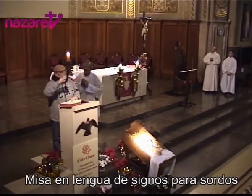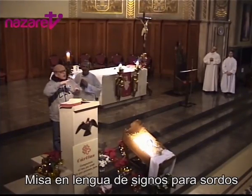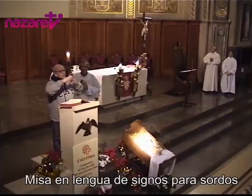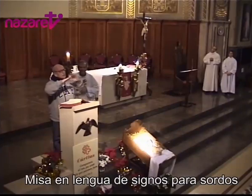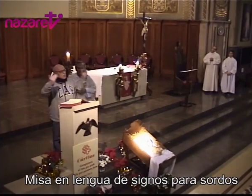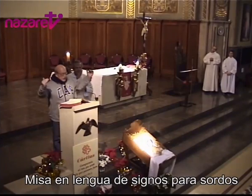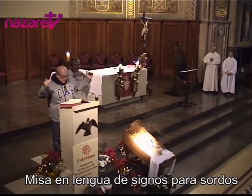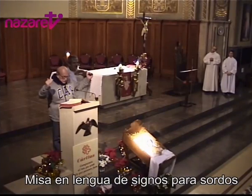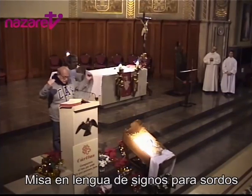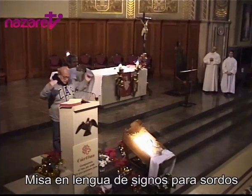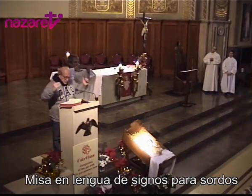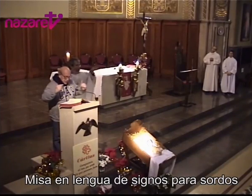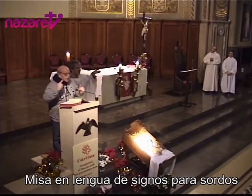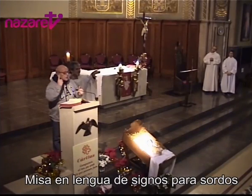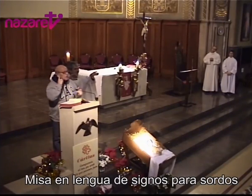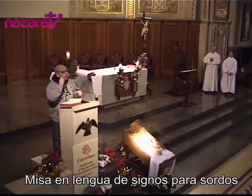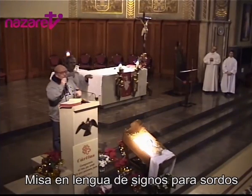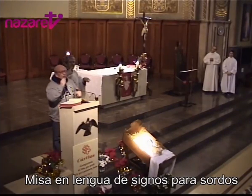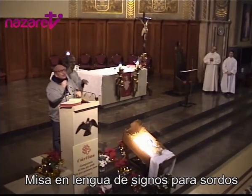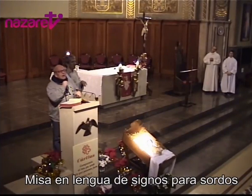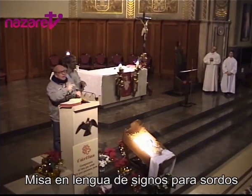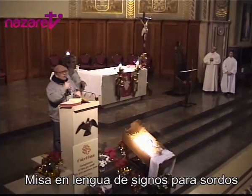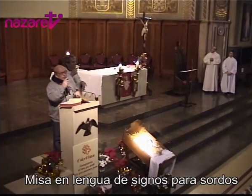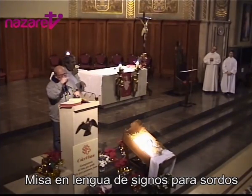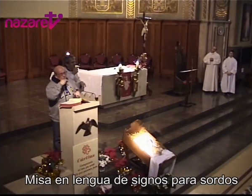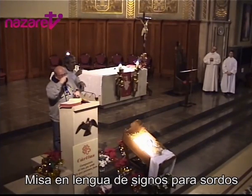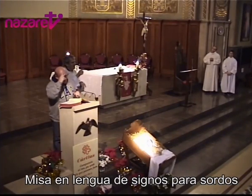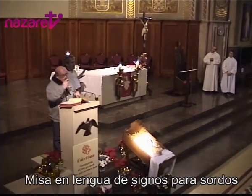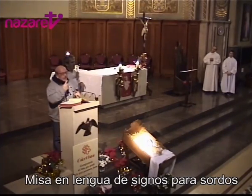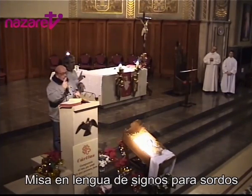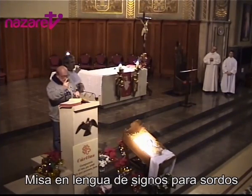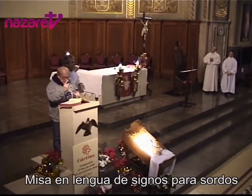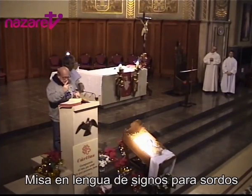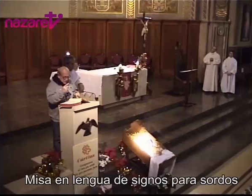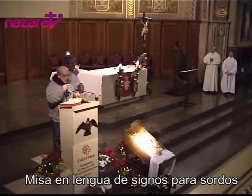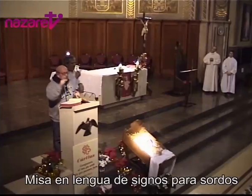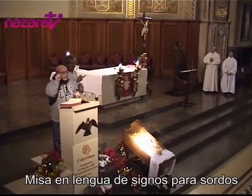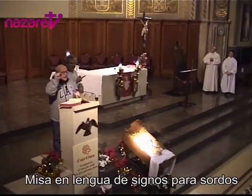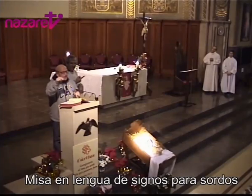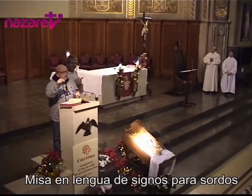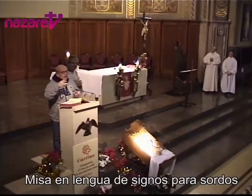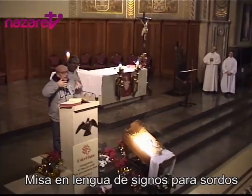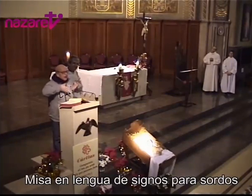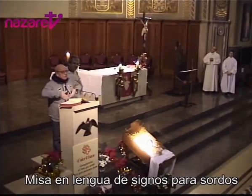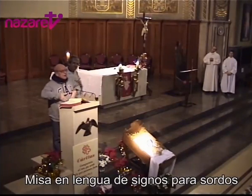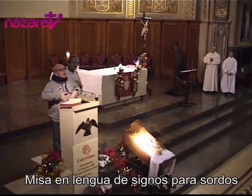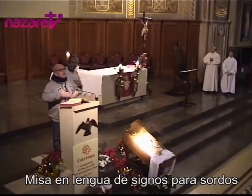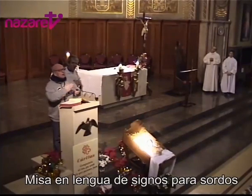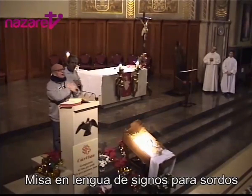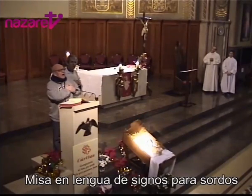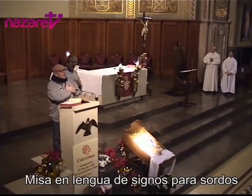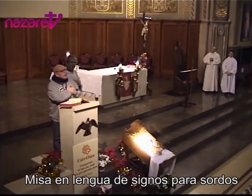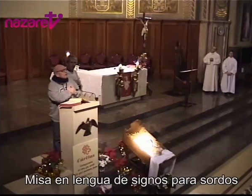Los cielos se abrieron y se oyó la voz del Padre que decía: este es mi